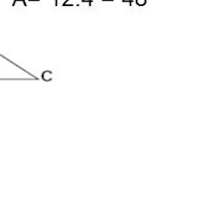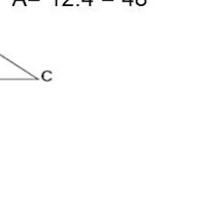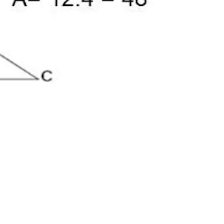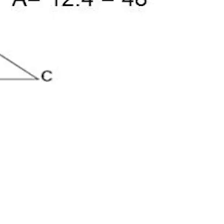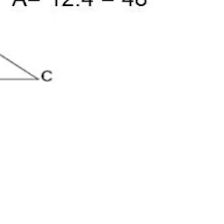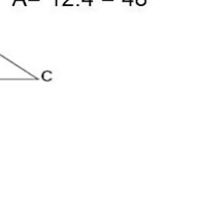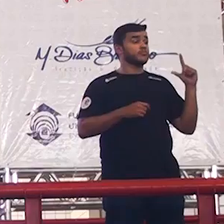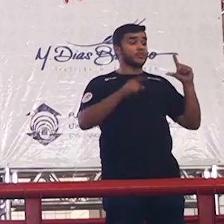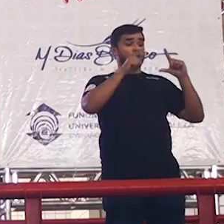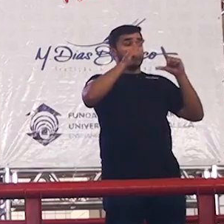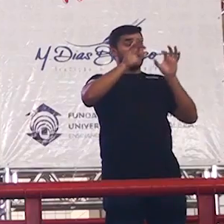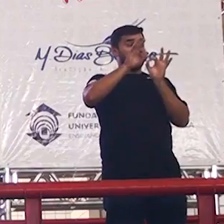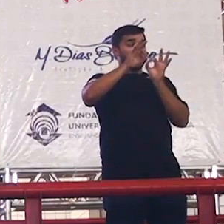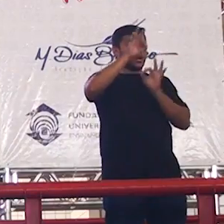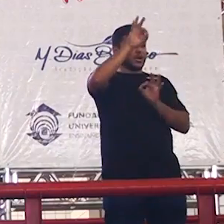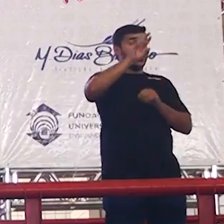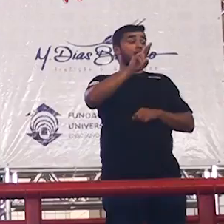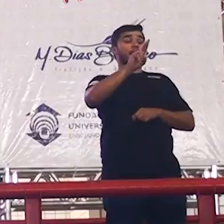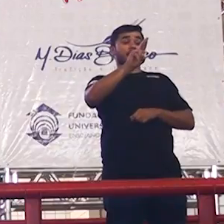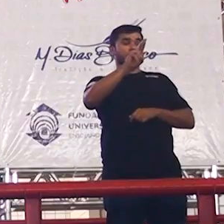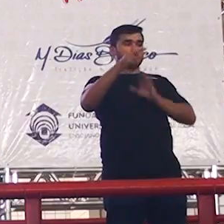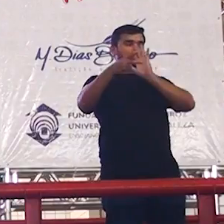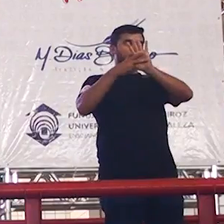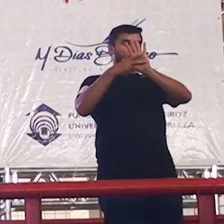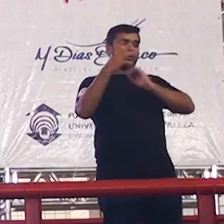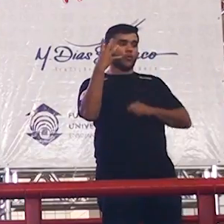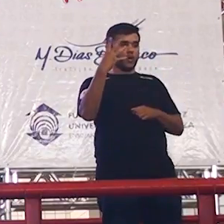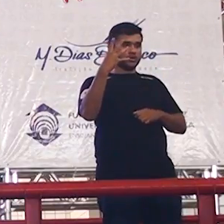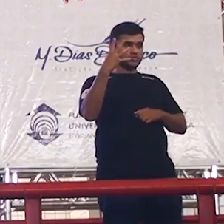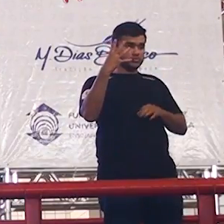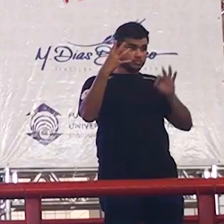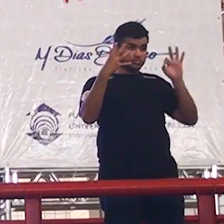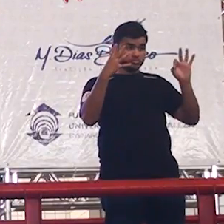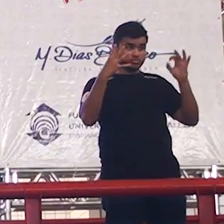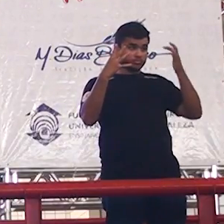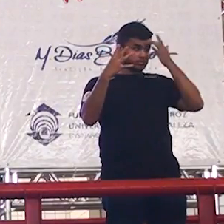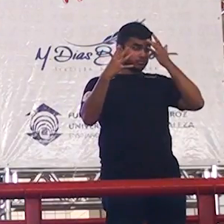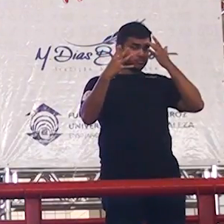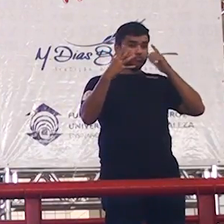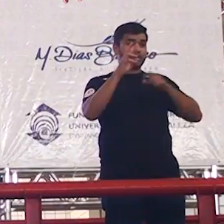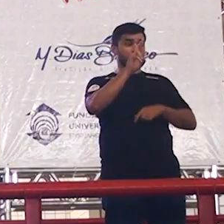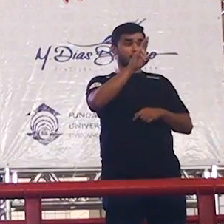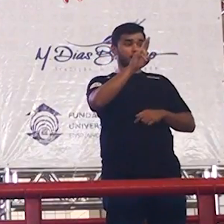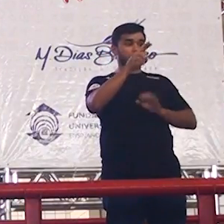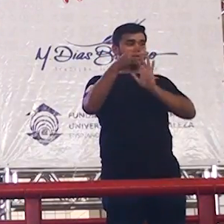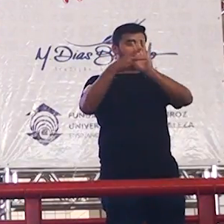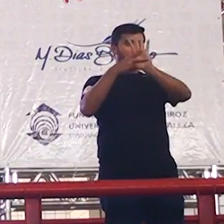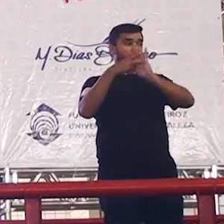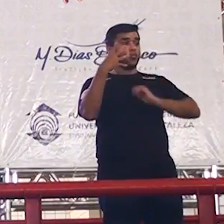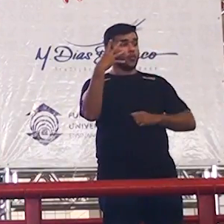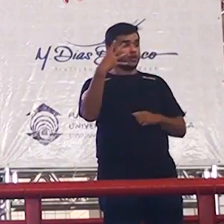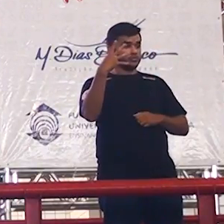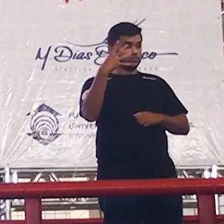4. O raio do círculo que está inscrito dentro do triângulo.